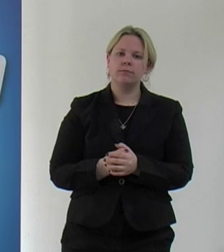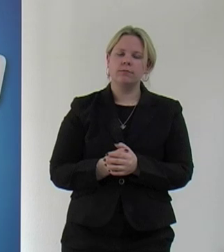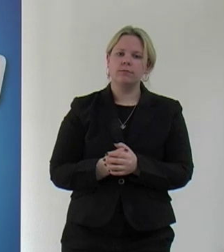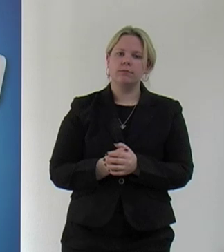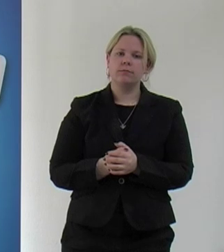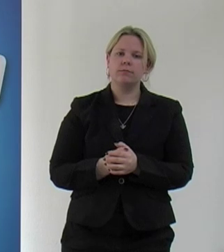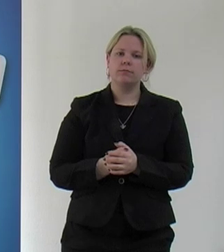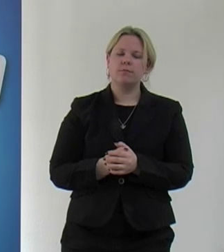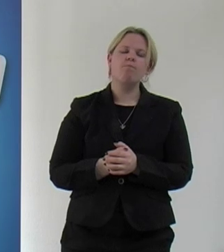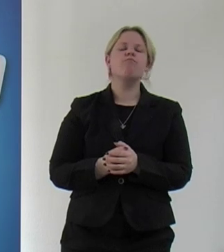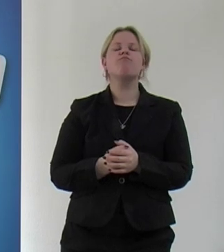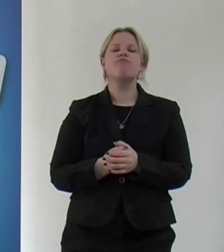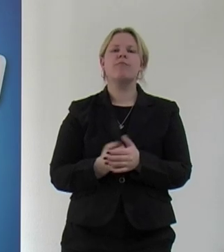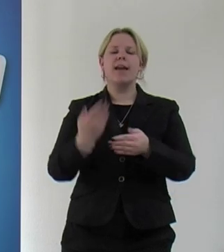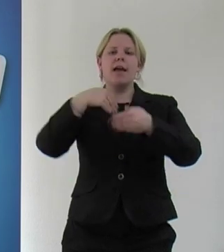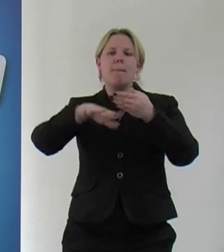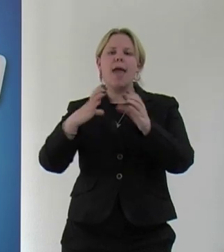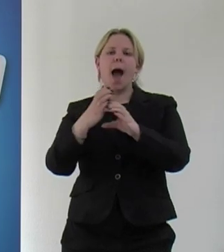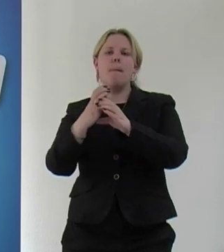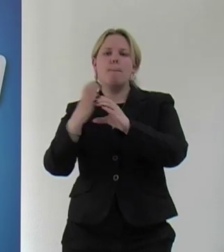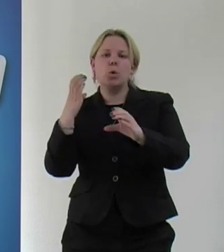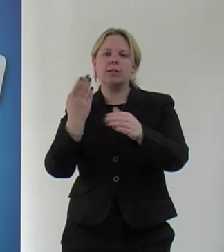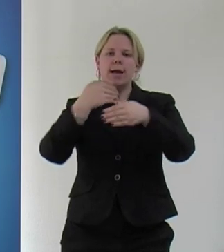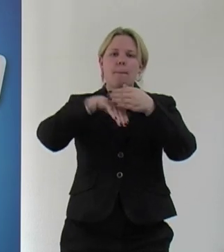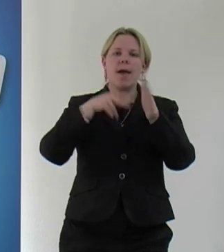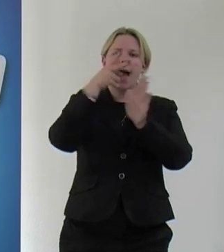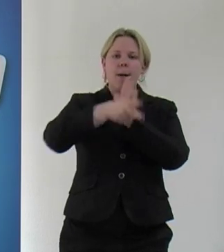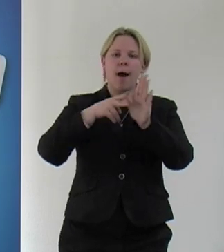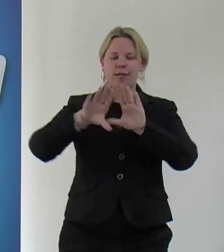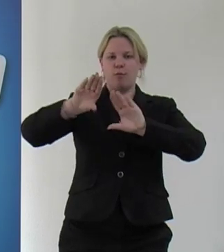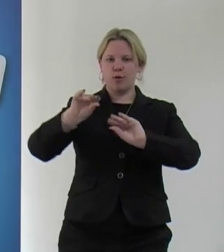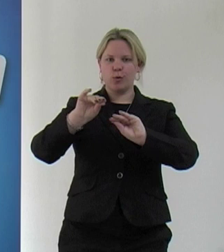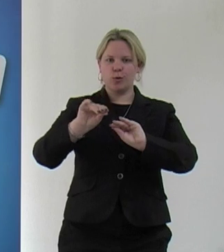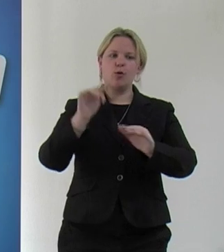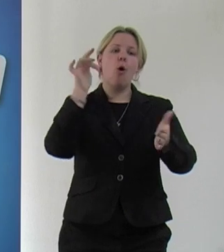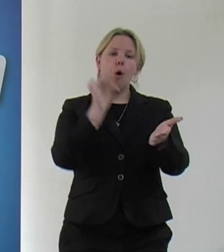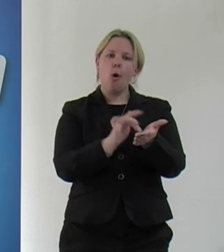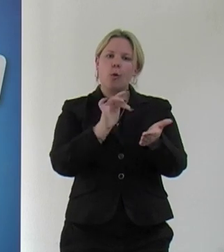Mehr Busse und Bahnen. Dann müssen die Menschen weniger Auto fahren.